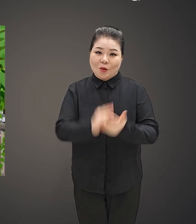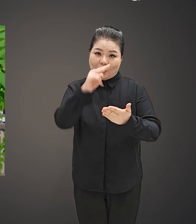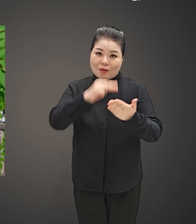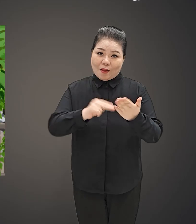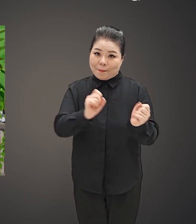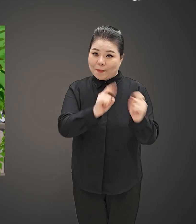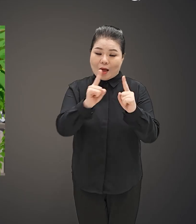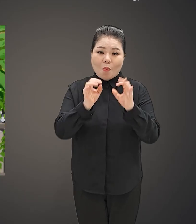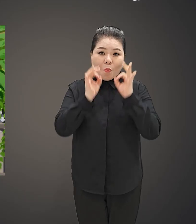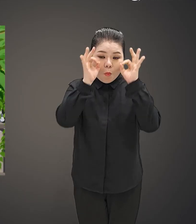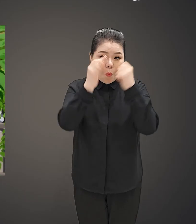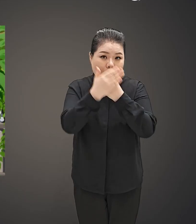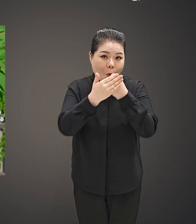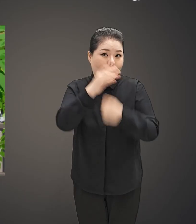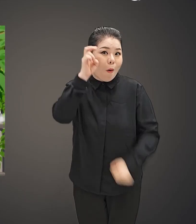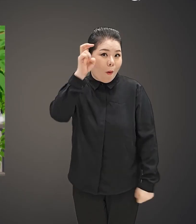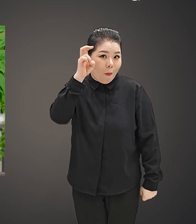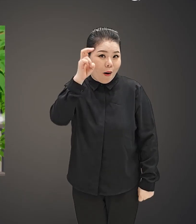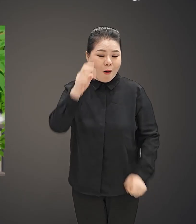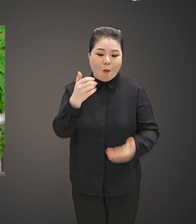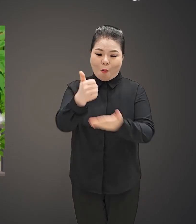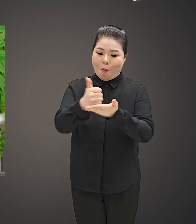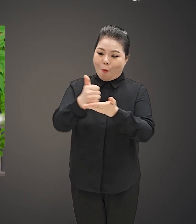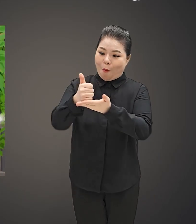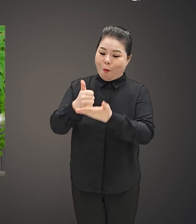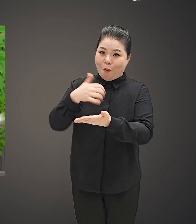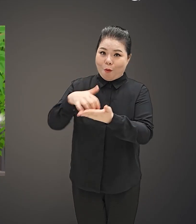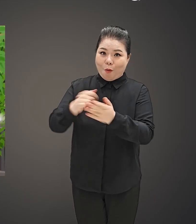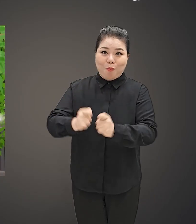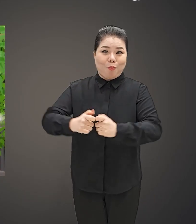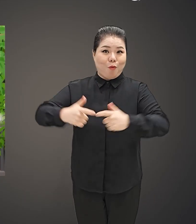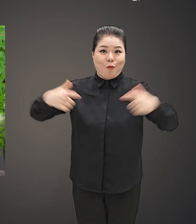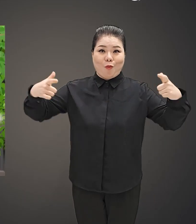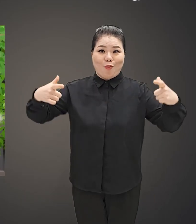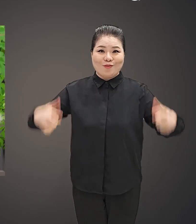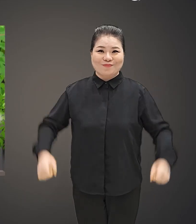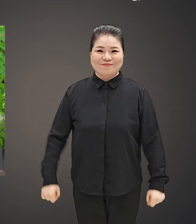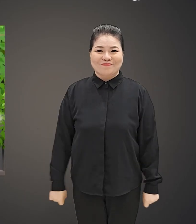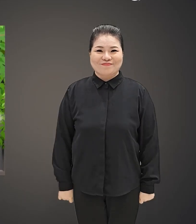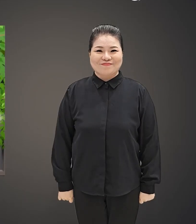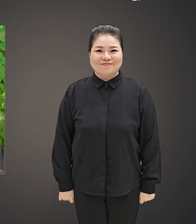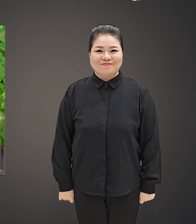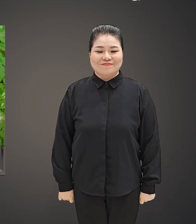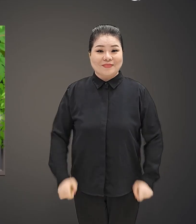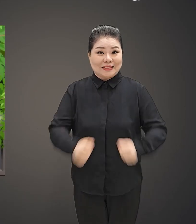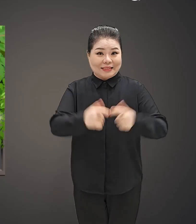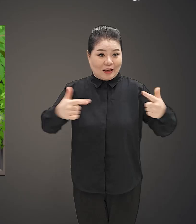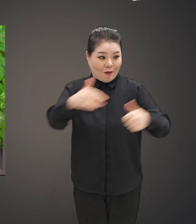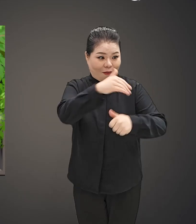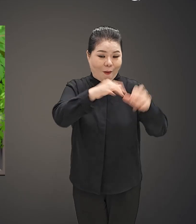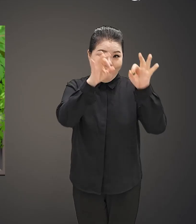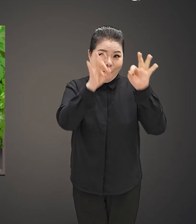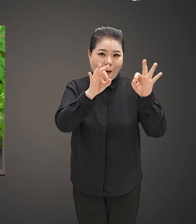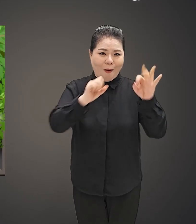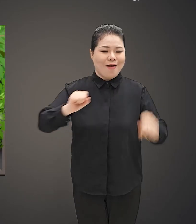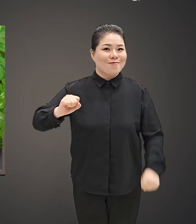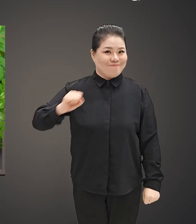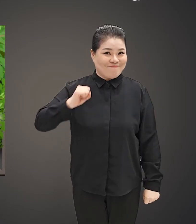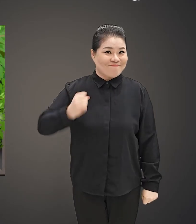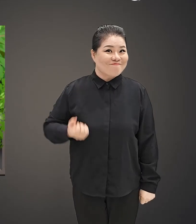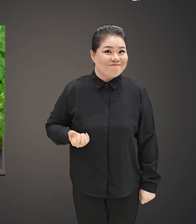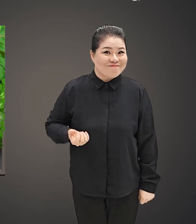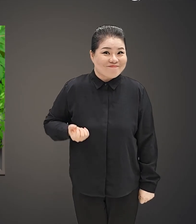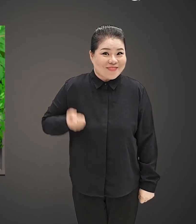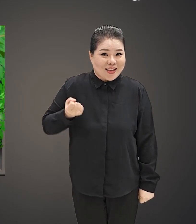도서관의 생기를 불어넣으려는 노력에 응답하듯 이용자 수가 빠르게 늘어갔다. 우리는 용기를 얻어 도서관을